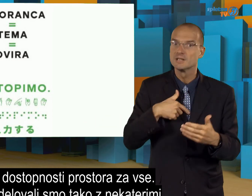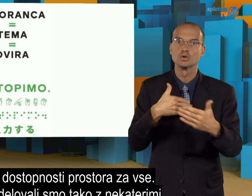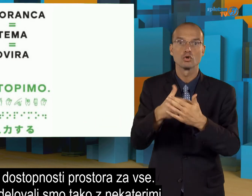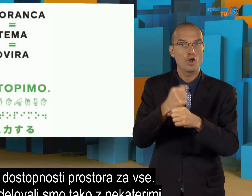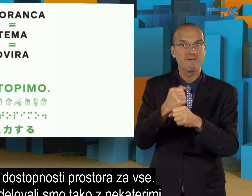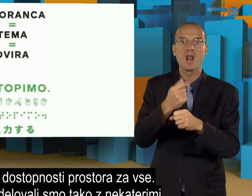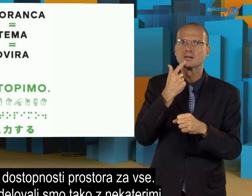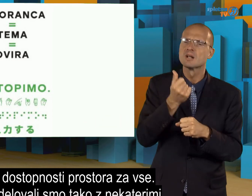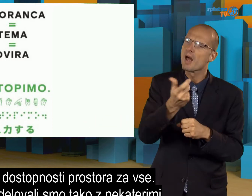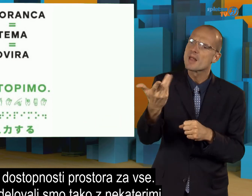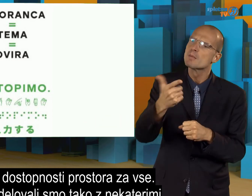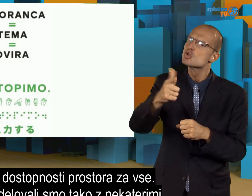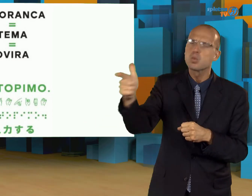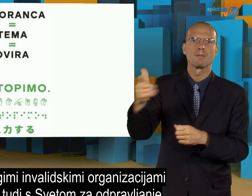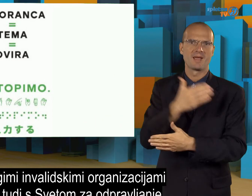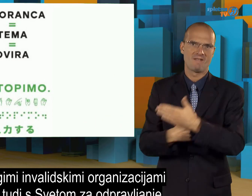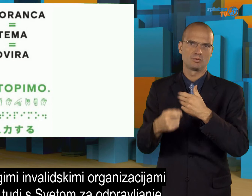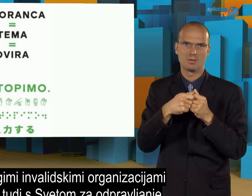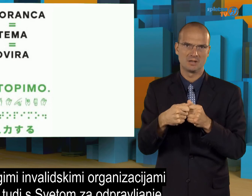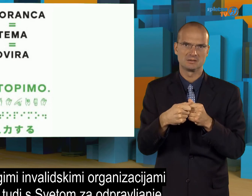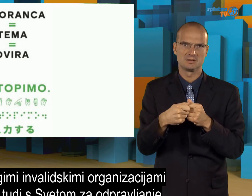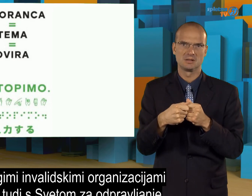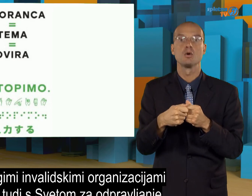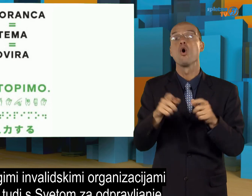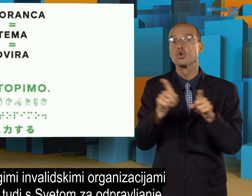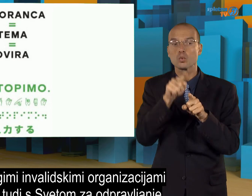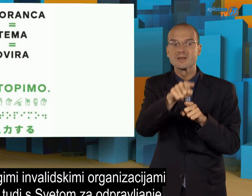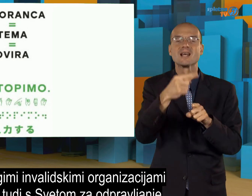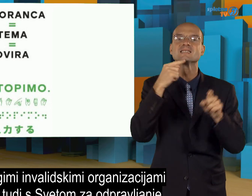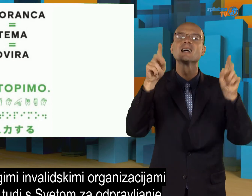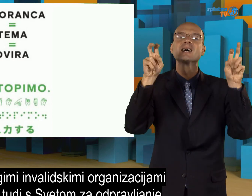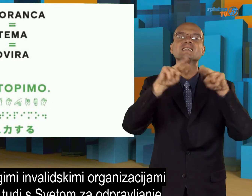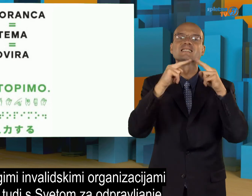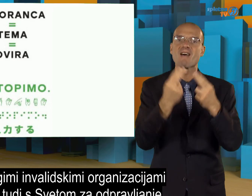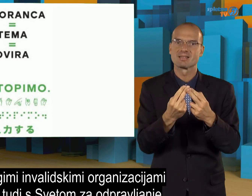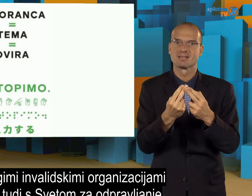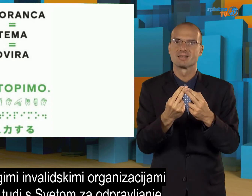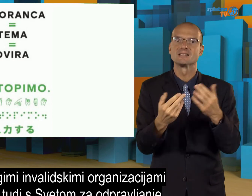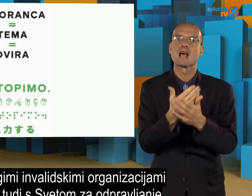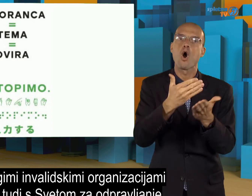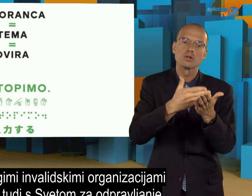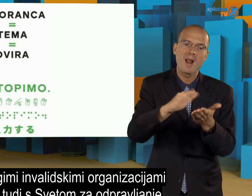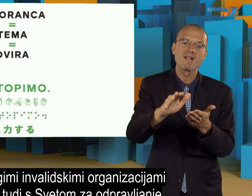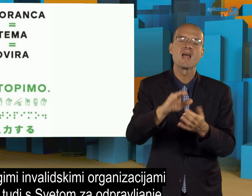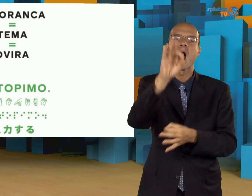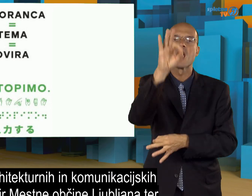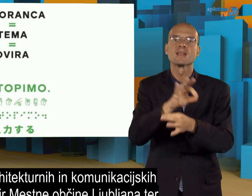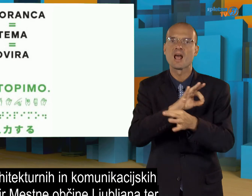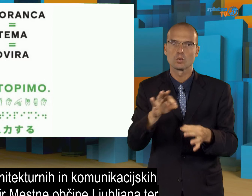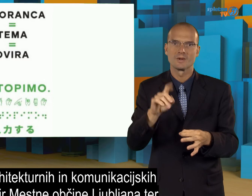Sodelovali smo tako z nekaterimi drugimi invalidskimi organizacijami, kot tudi s Svetom za odpravljanje arhitekturnih in